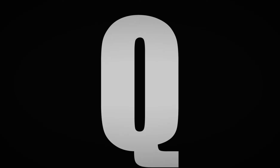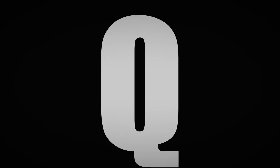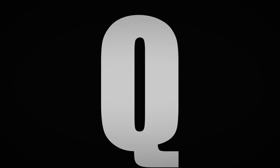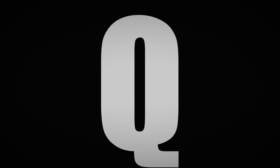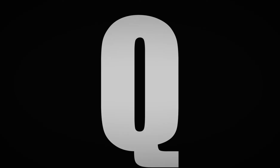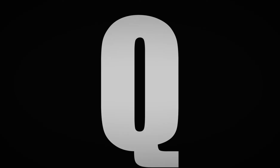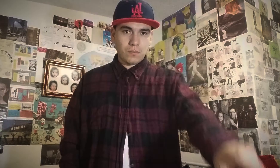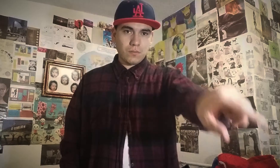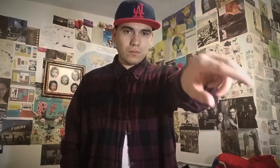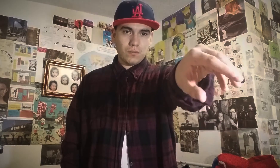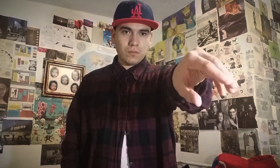¡Gracias!